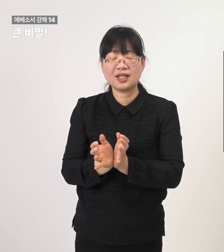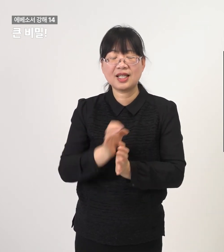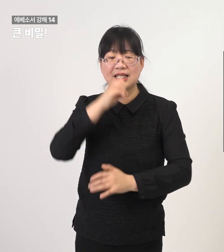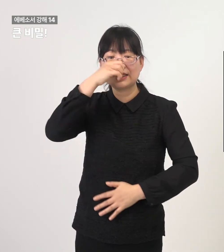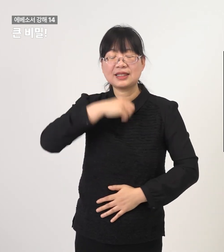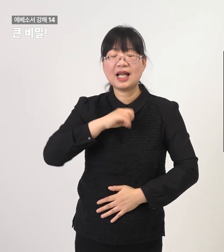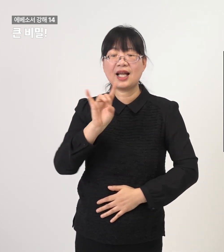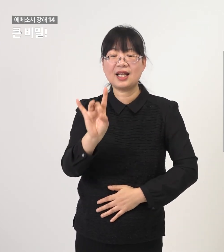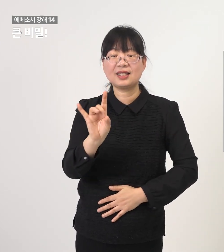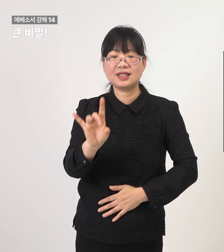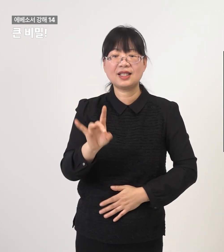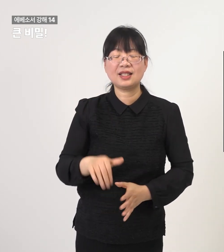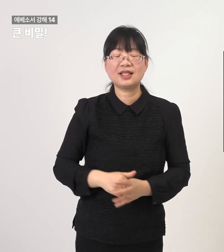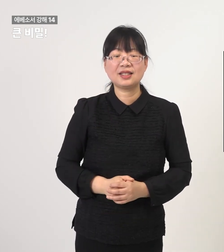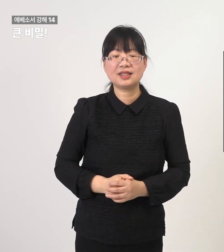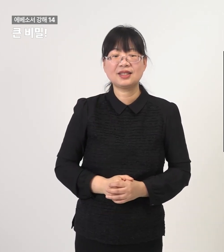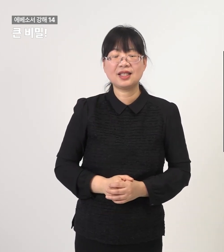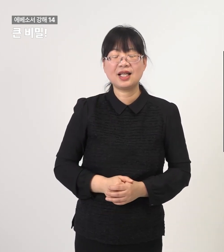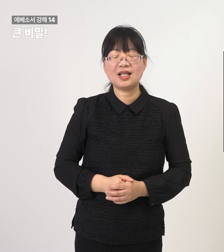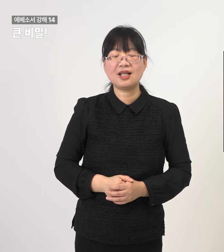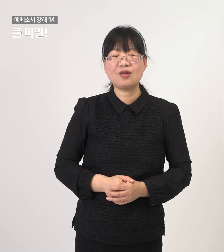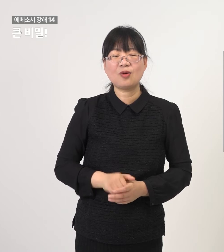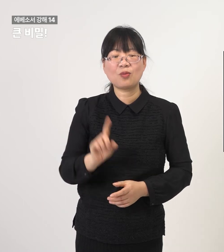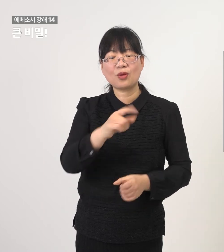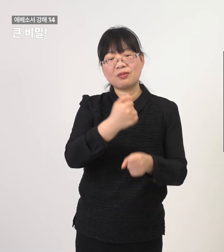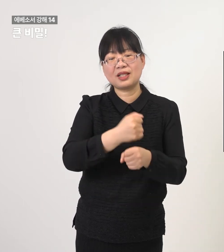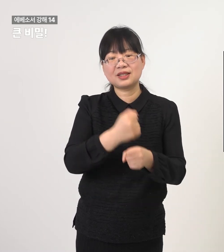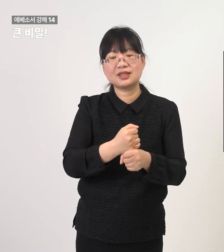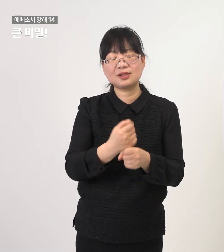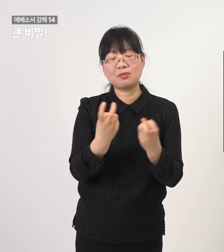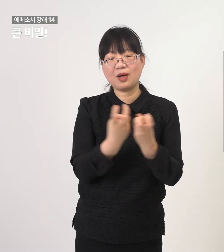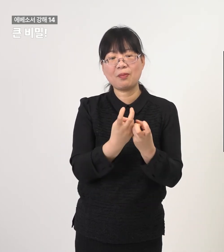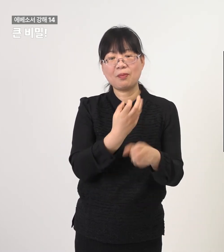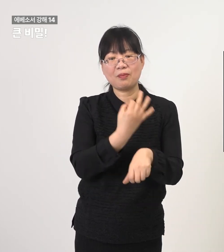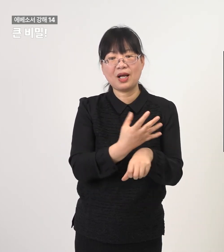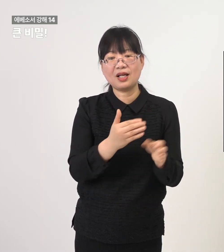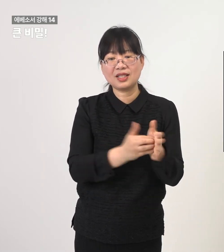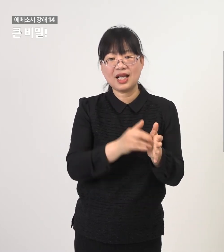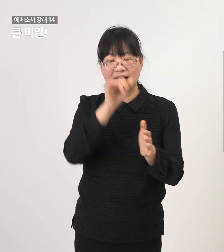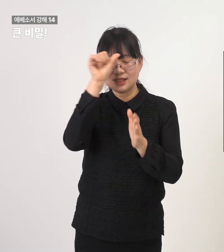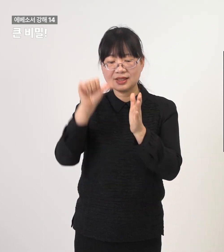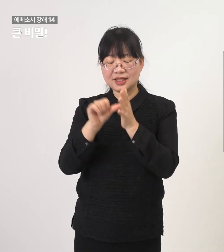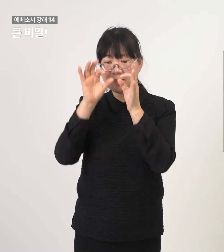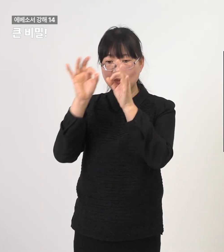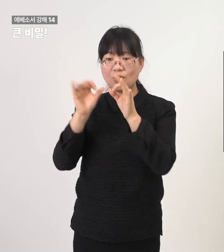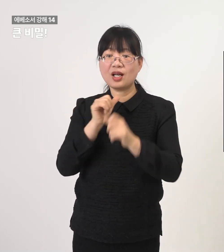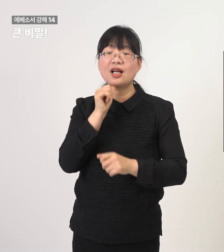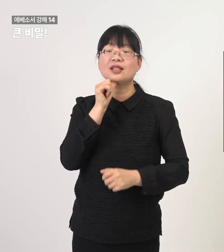그냥 하나의 그 생산수단밖에 안 돼요. 그럼 굉장히 그 인생 자체가